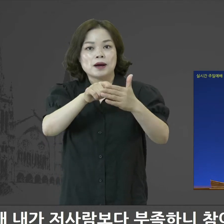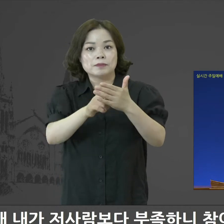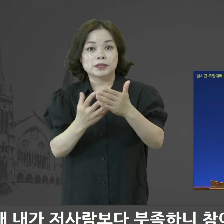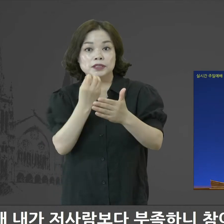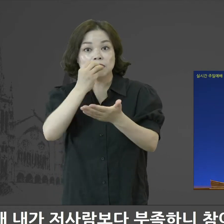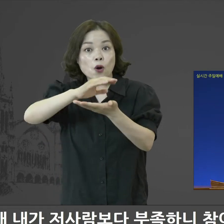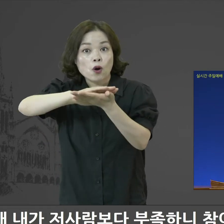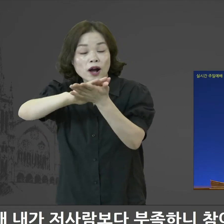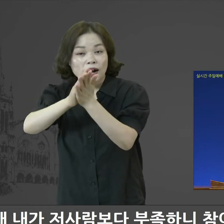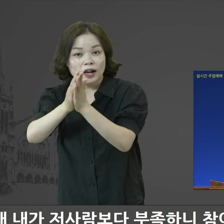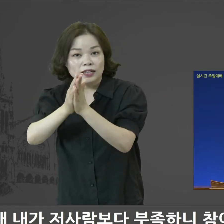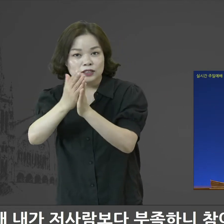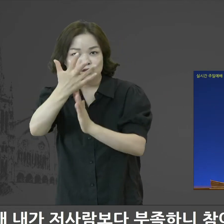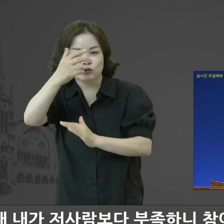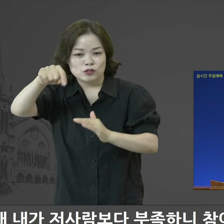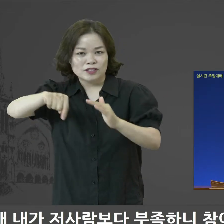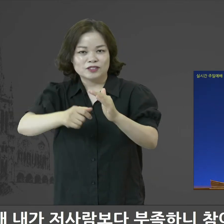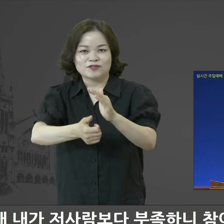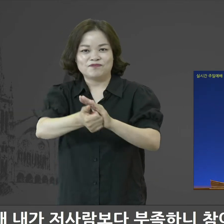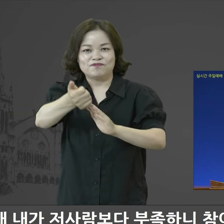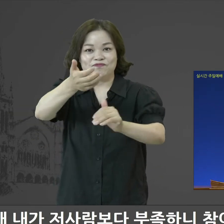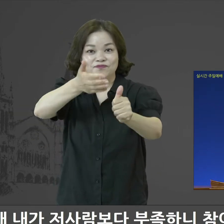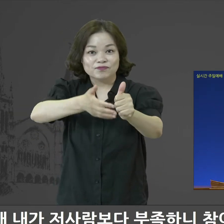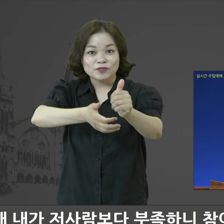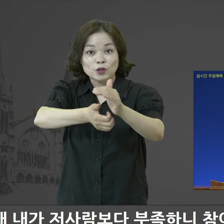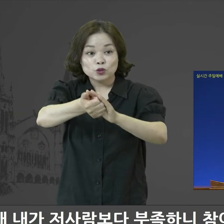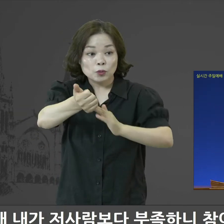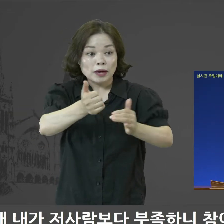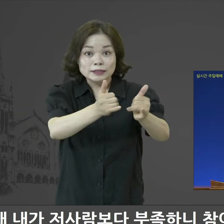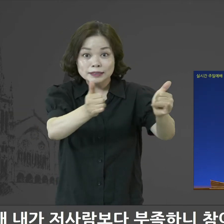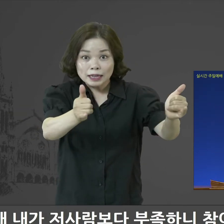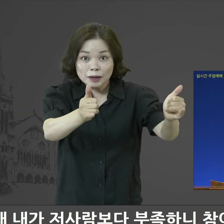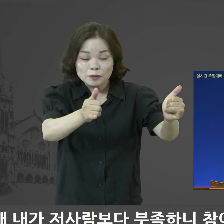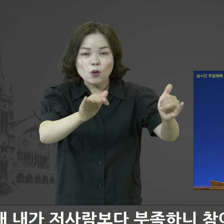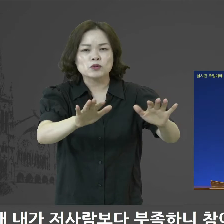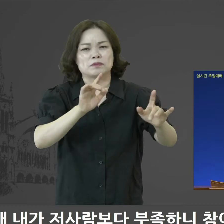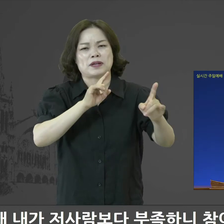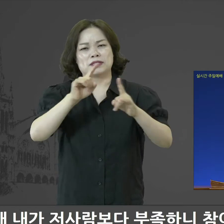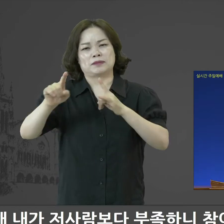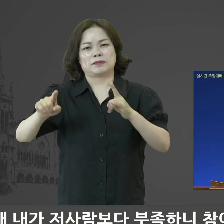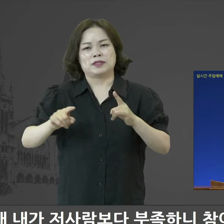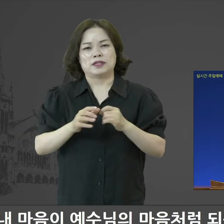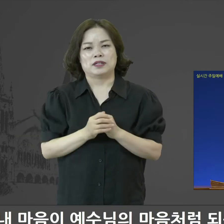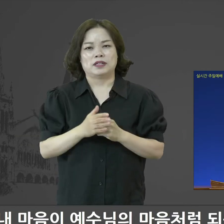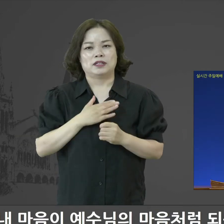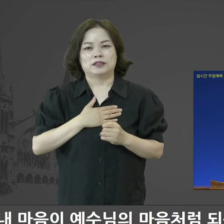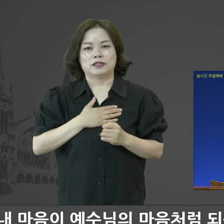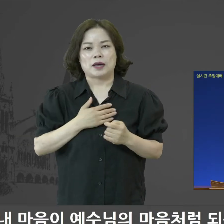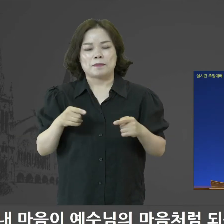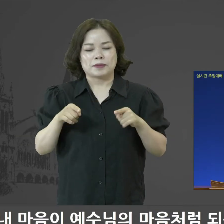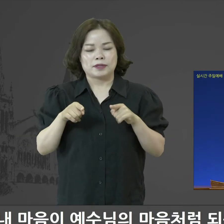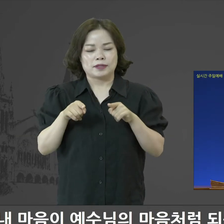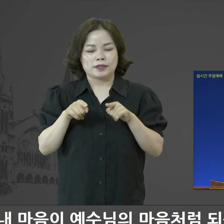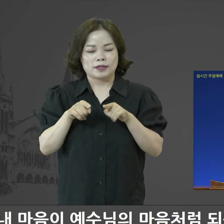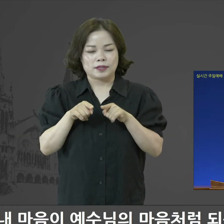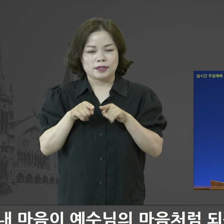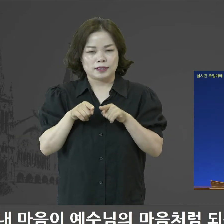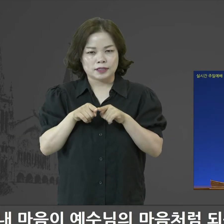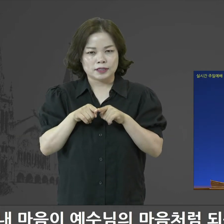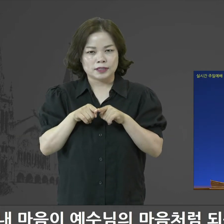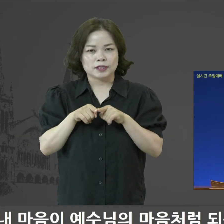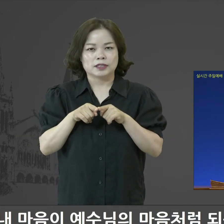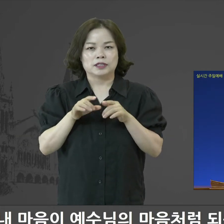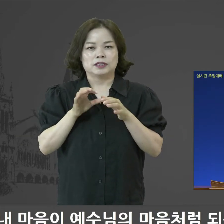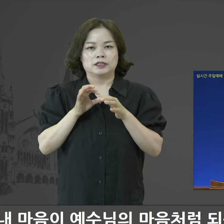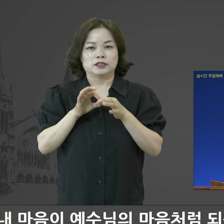성화가 일어날 수 있기를 주 안에서 소망합니다. 소망하시는 분들은 오늘 말씀 속으로 저와 함께 같이 깊숙이 들어가서 이